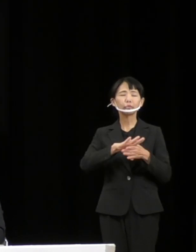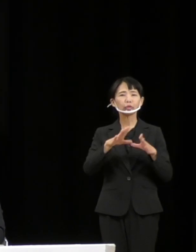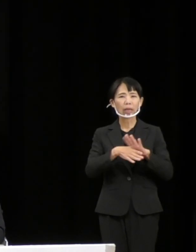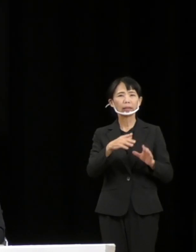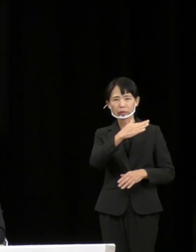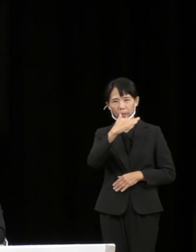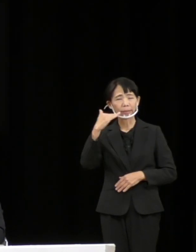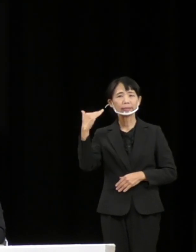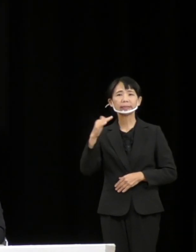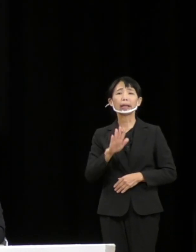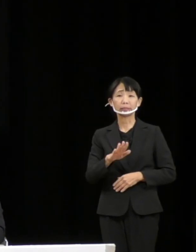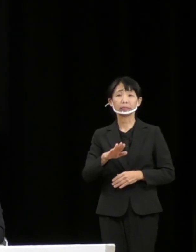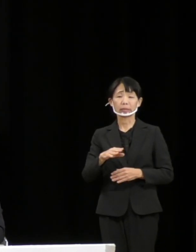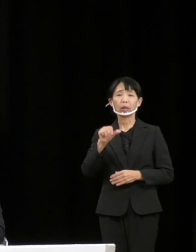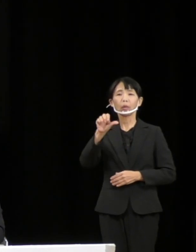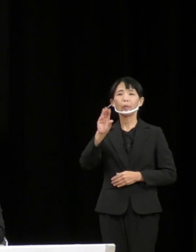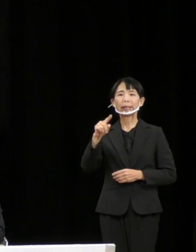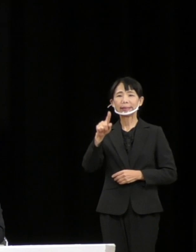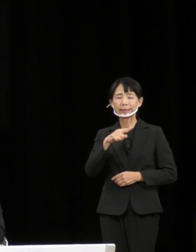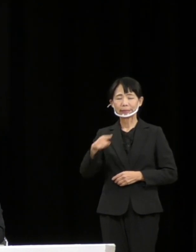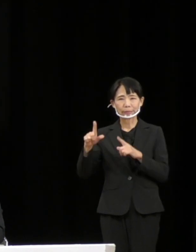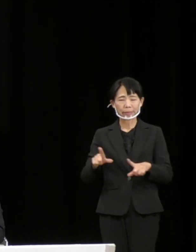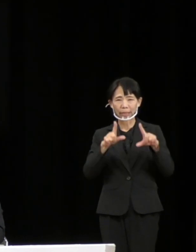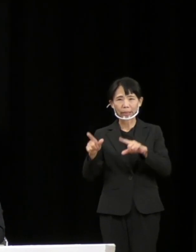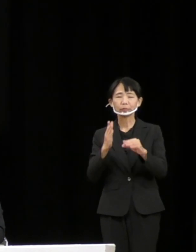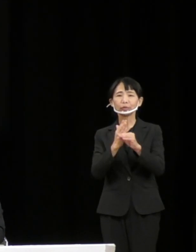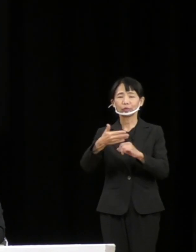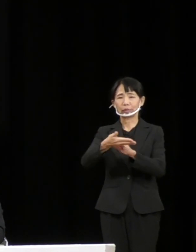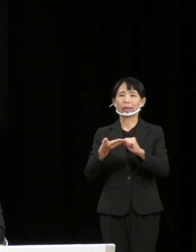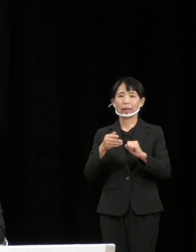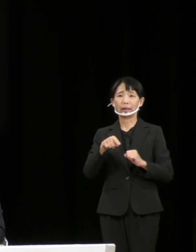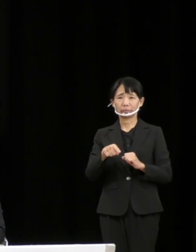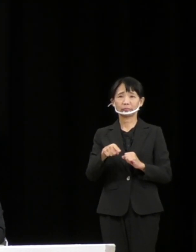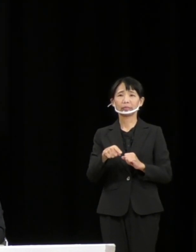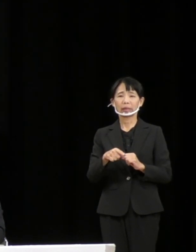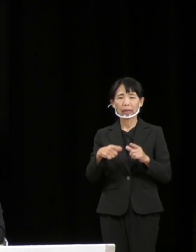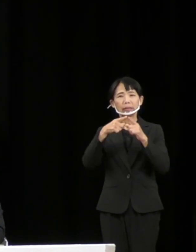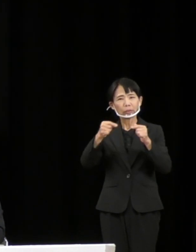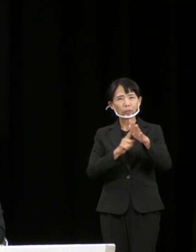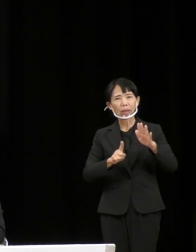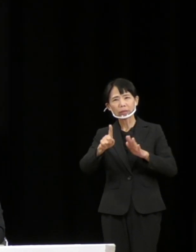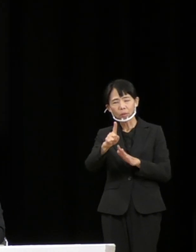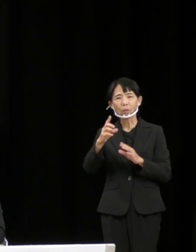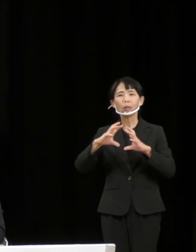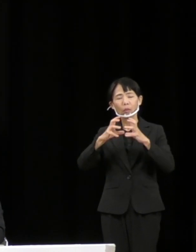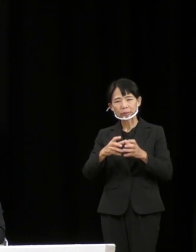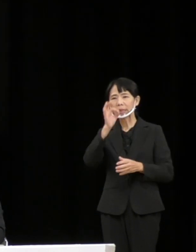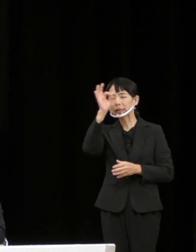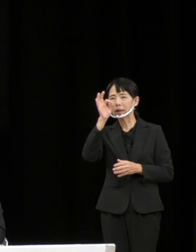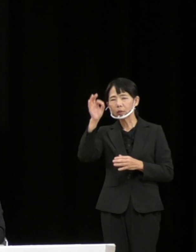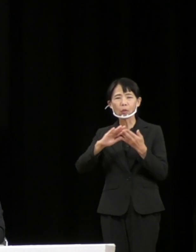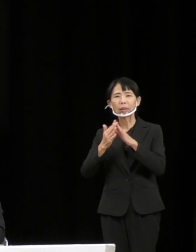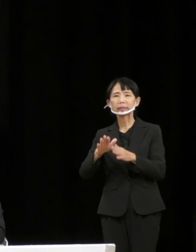暮らす島で一定規模の都市機能経済規模がある日本を代表する国際観光都市です